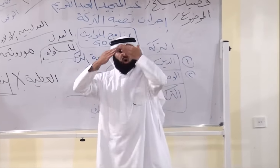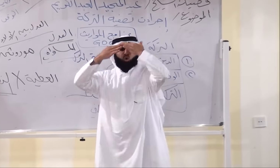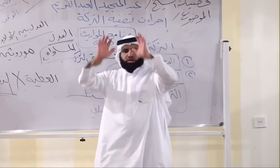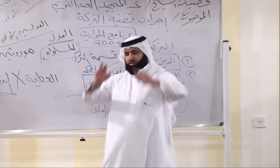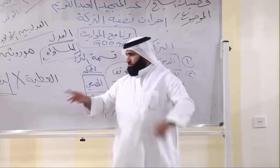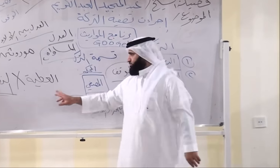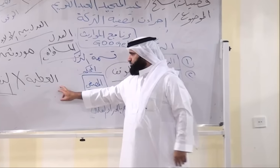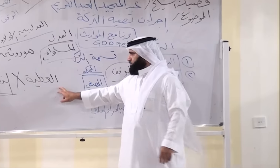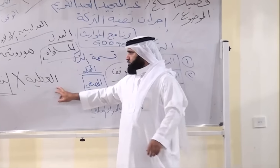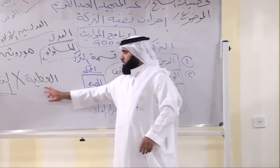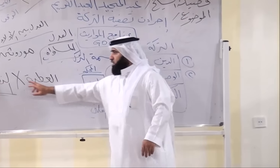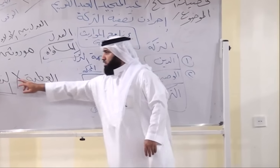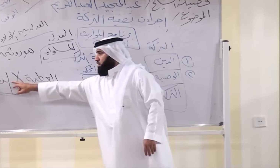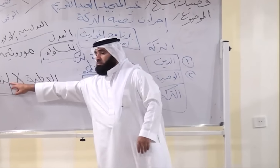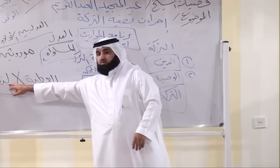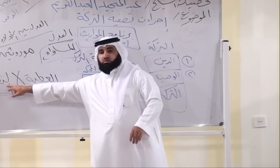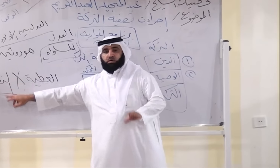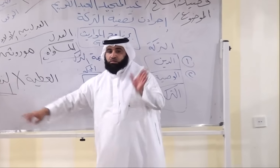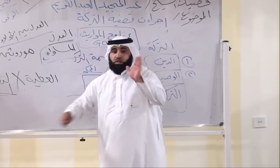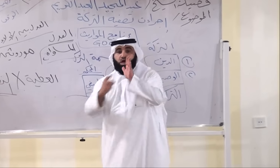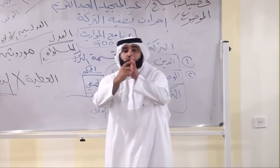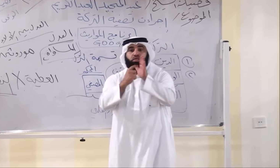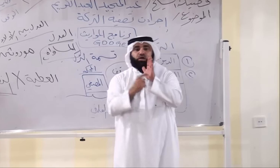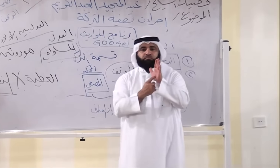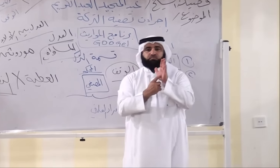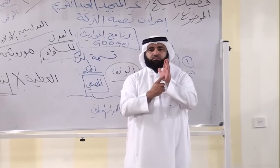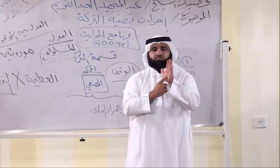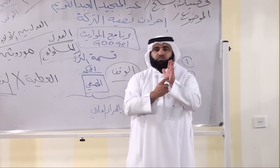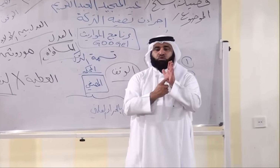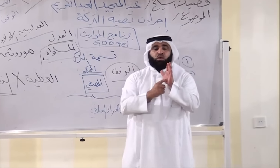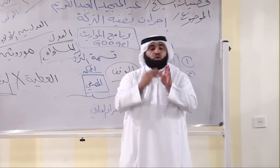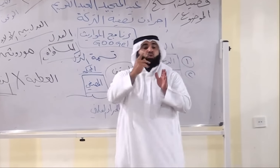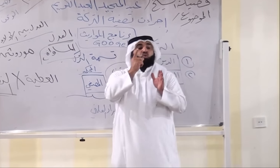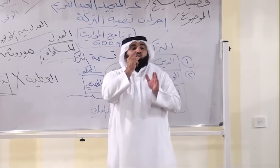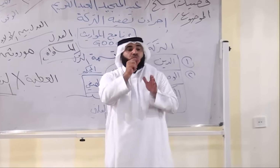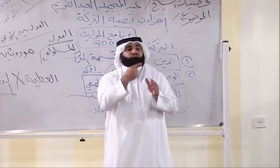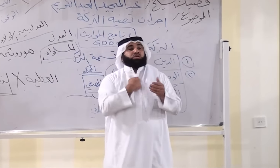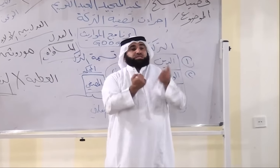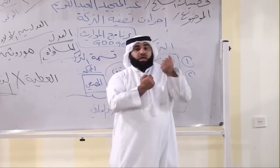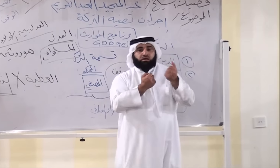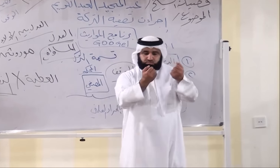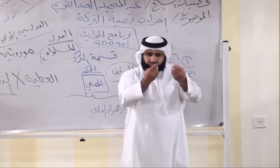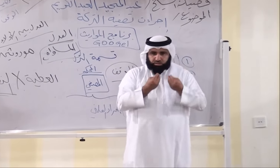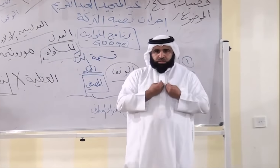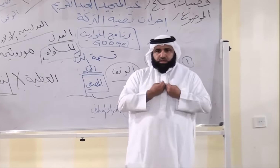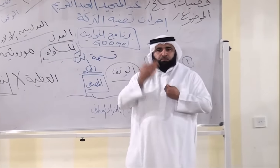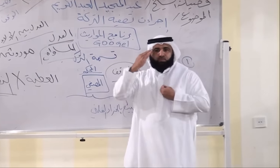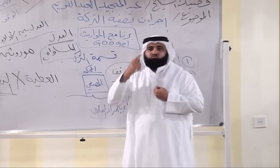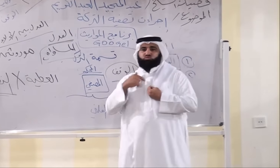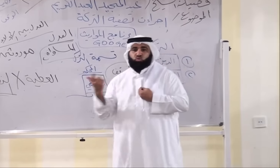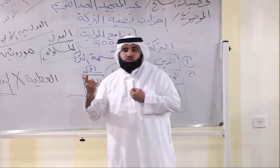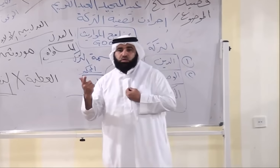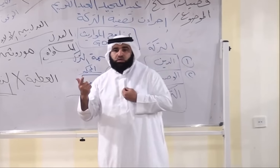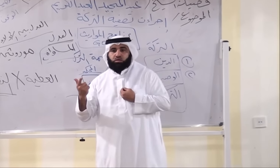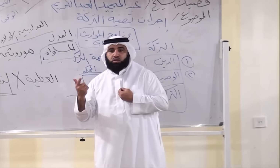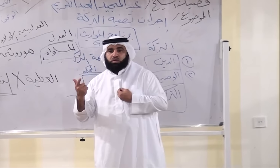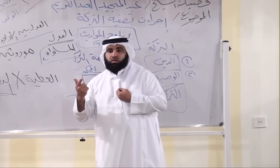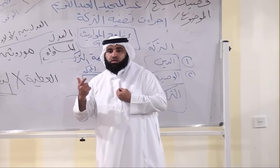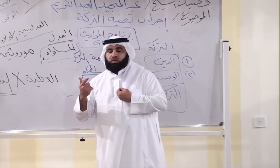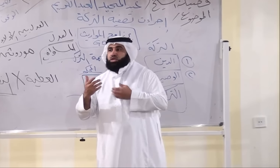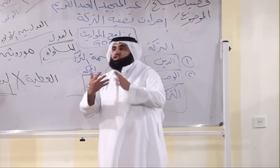هذه تعطيها وتعطي الولد أو البنت حسب احتياجه، الولد يحتاج سيارة تعطي سيارة، البنت لها طريقة مواصلات